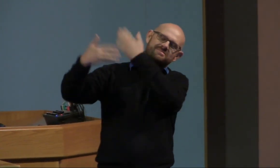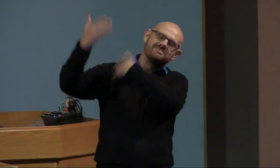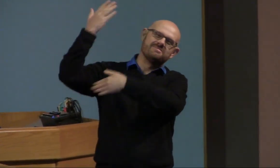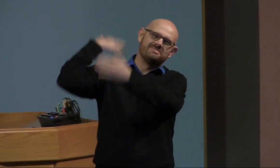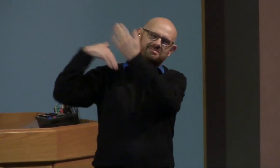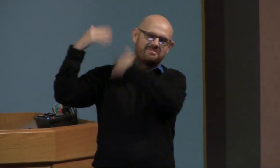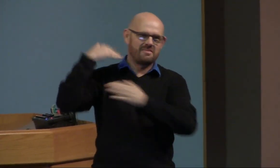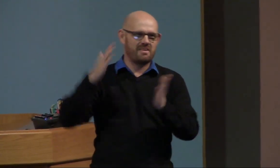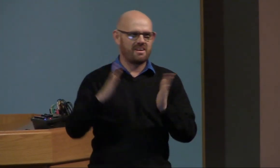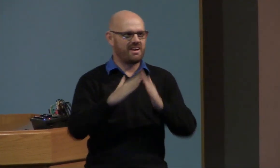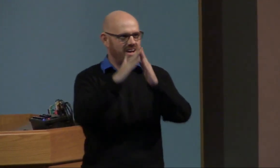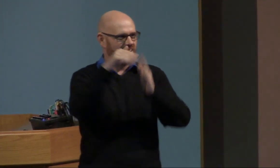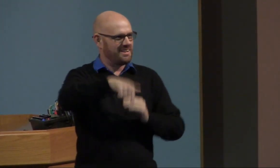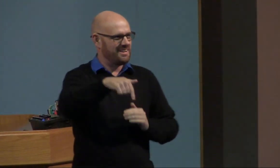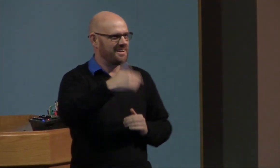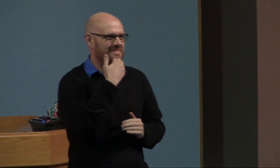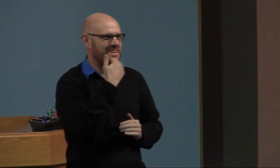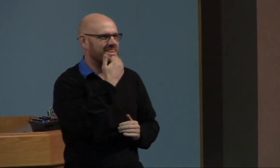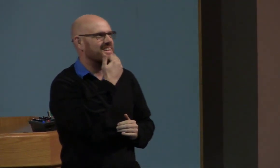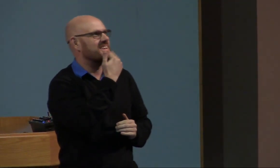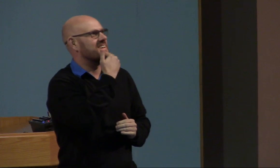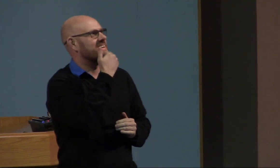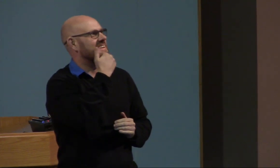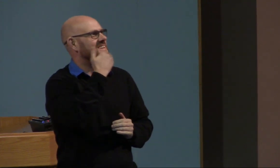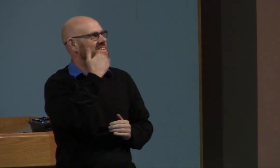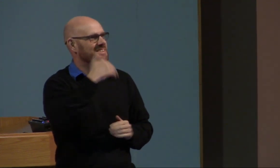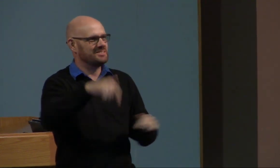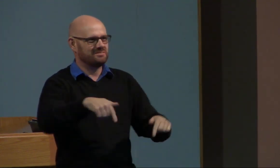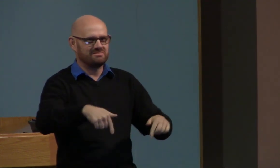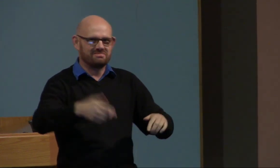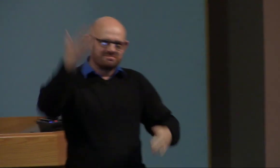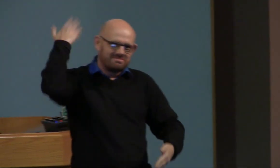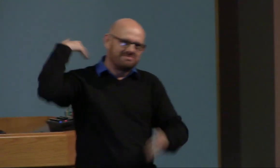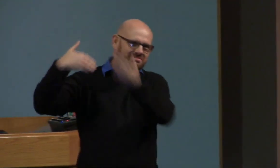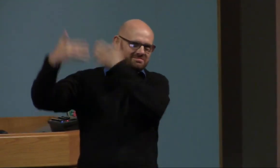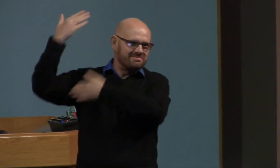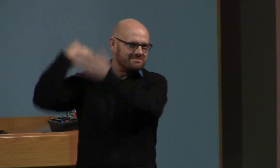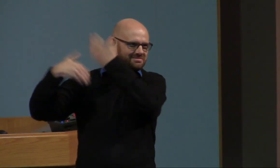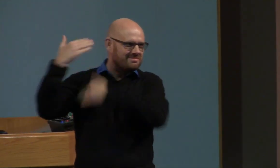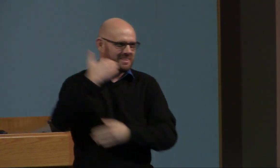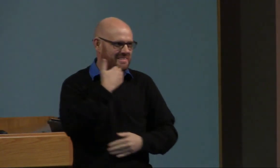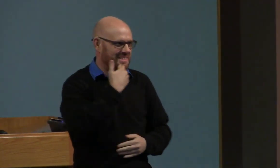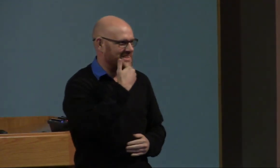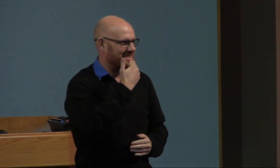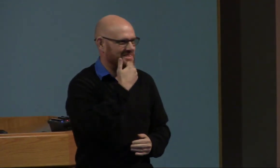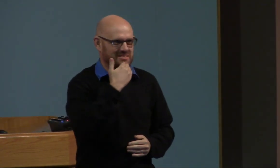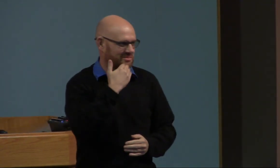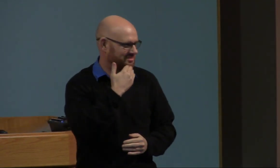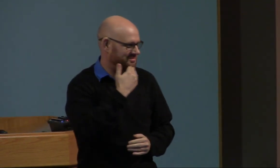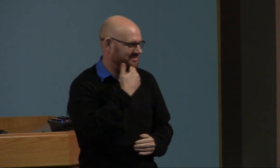So lank terug, hier by die kerk, wie was hier by die kerk? Lank gelede, wie?